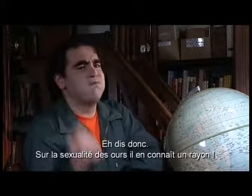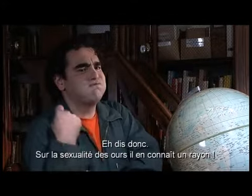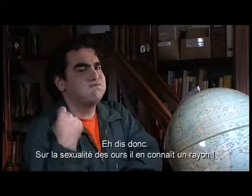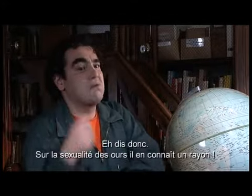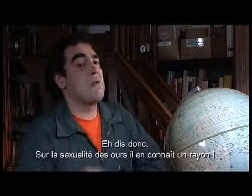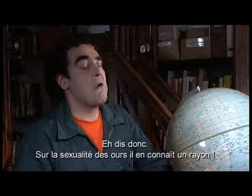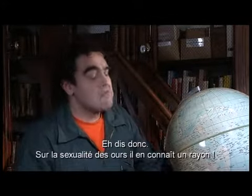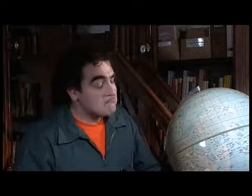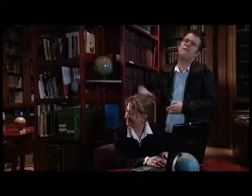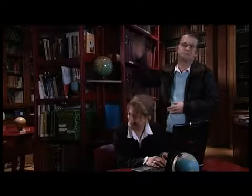rayon.